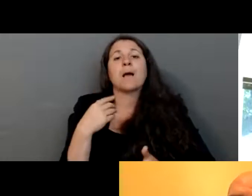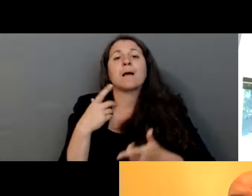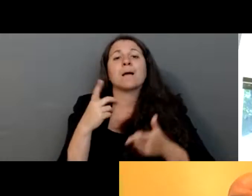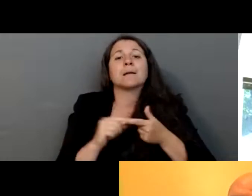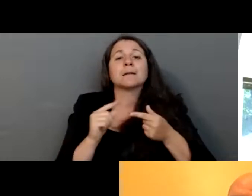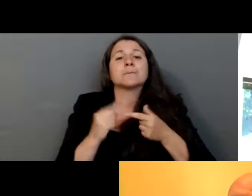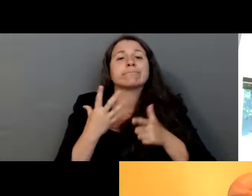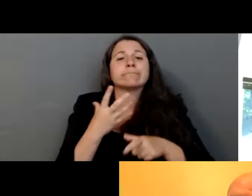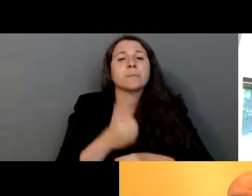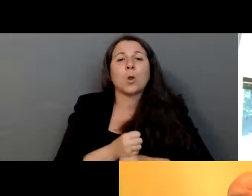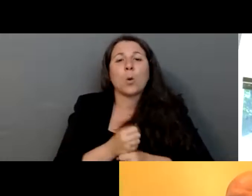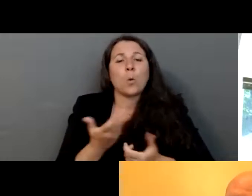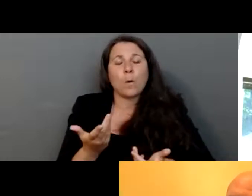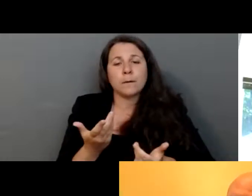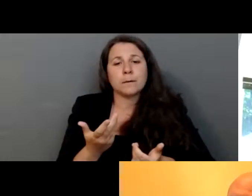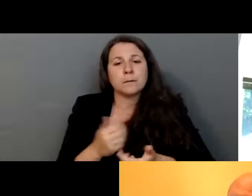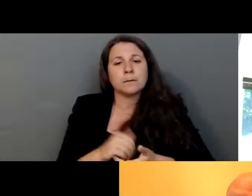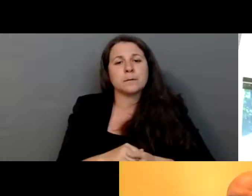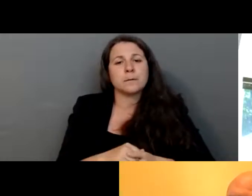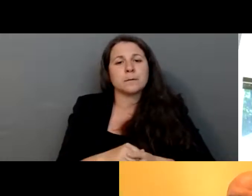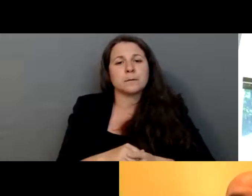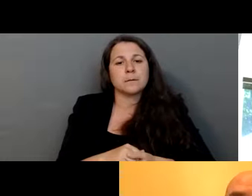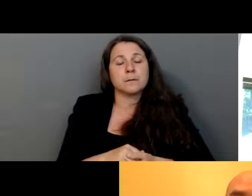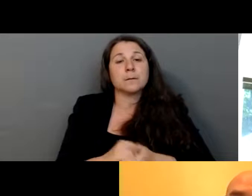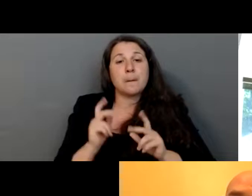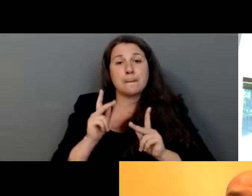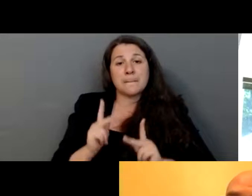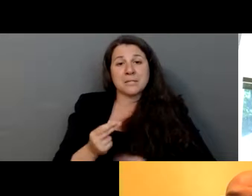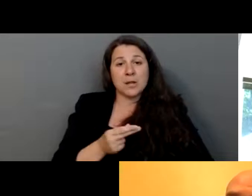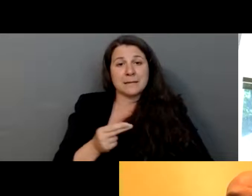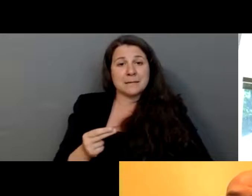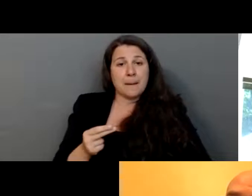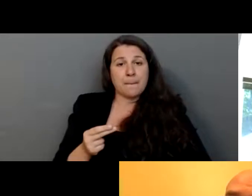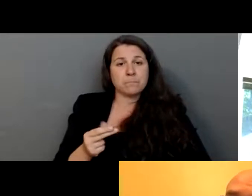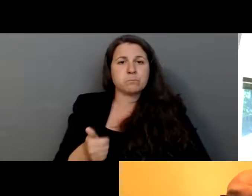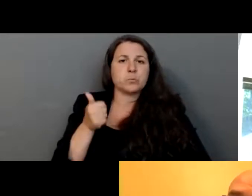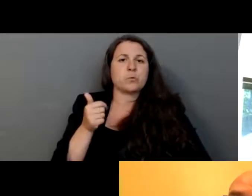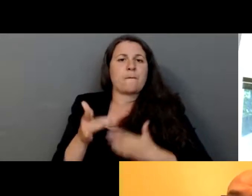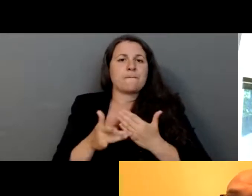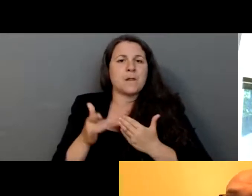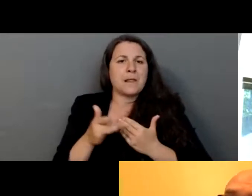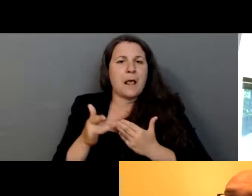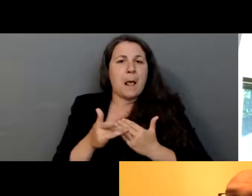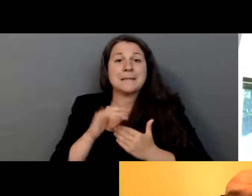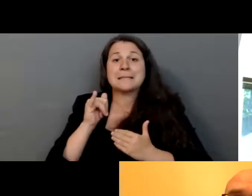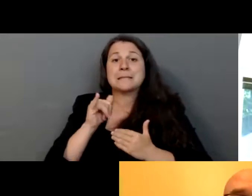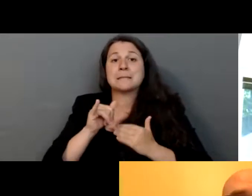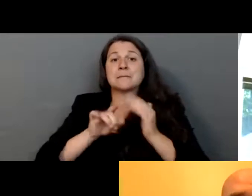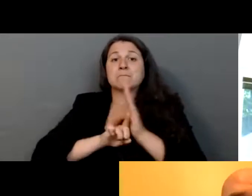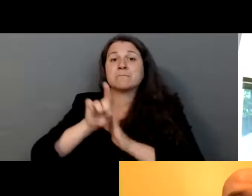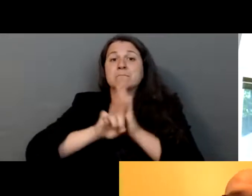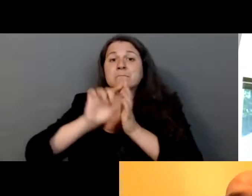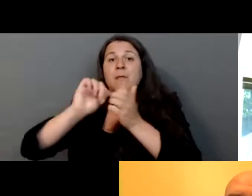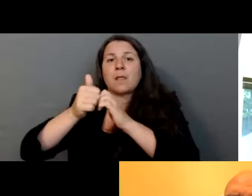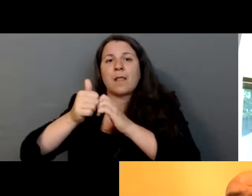que les personnes en situation de handicap sont plus vulnérables au changement climatique en raison du